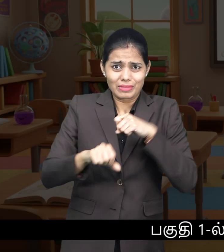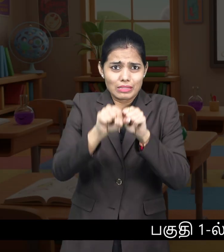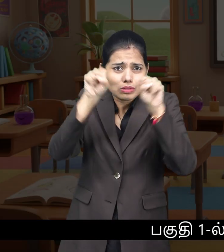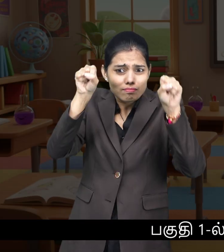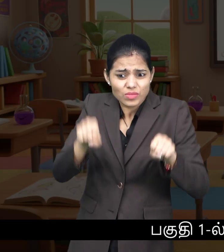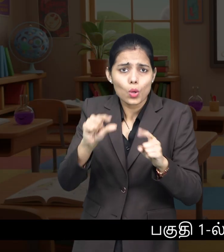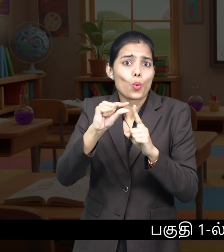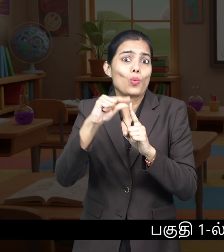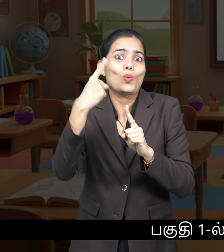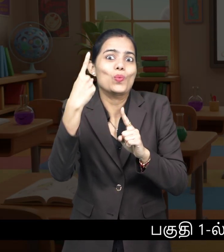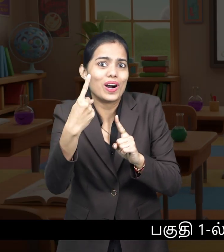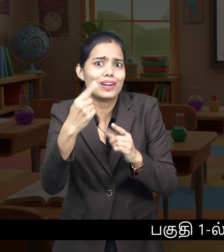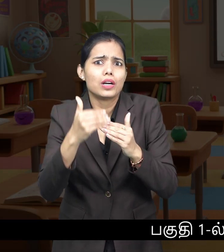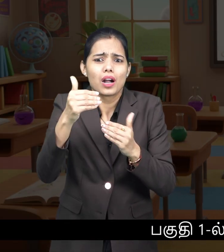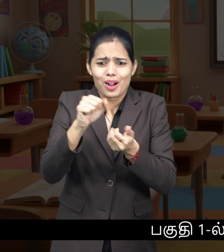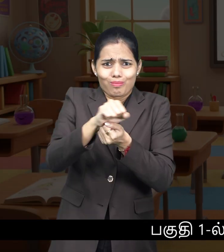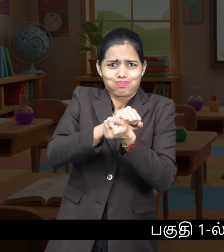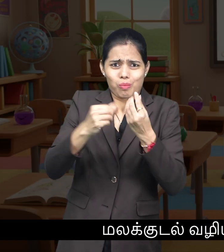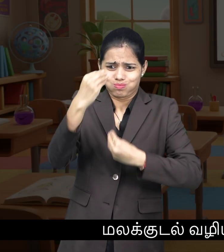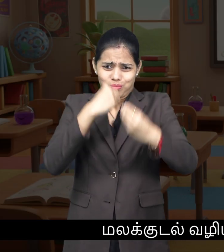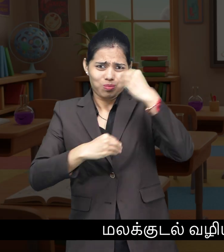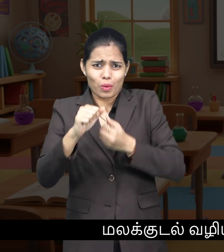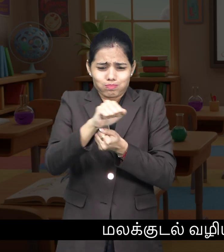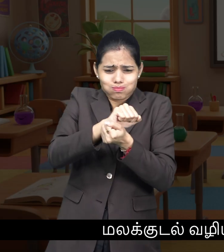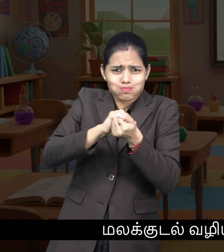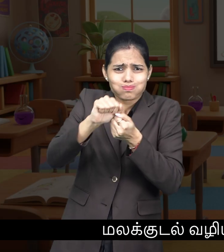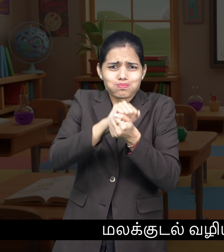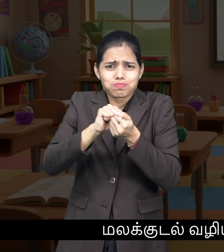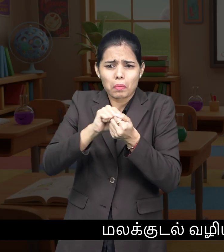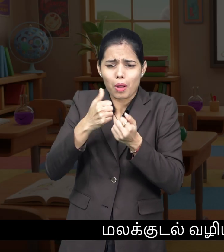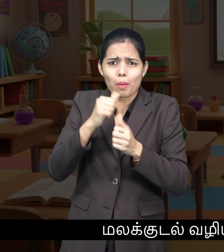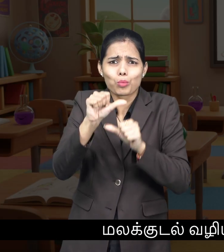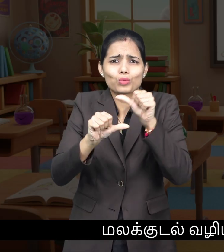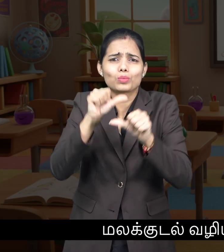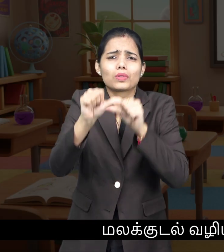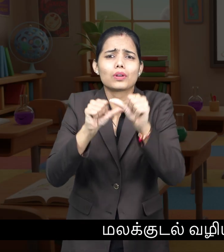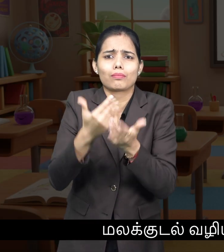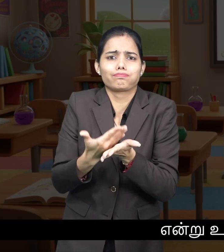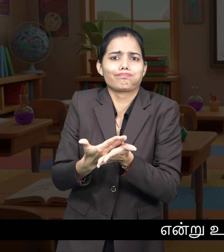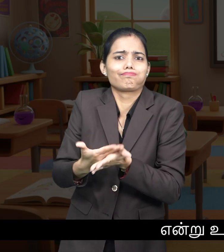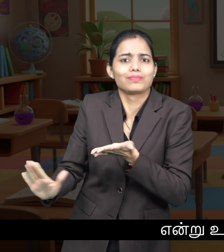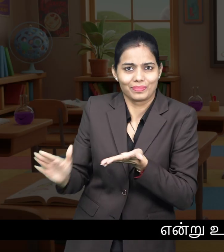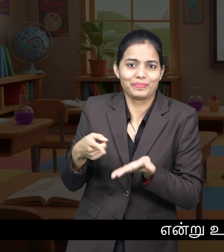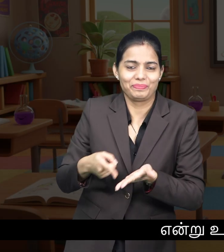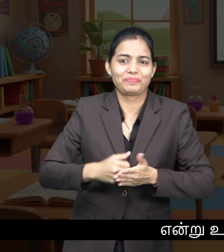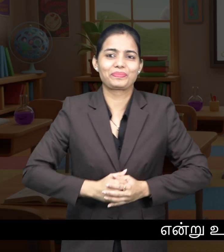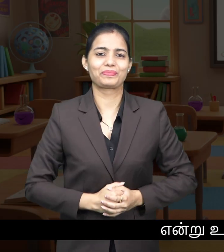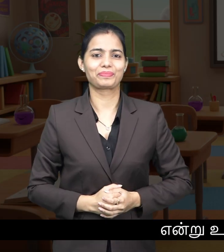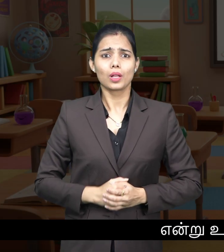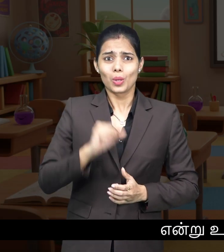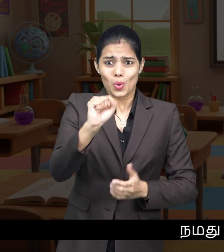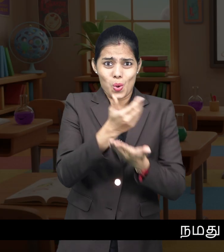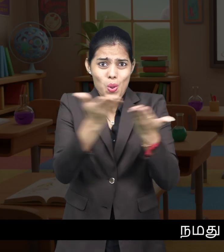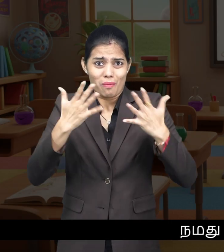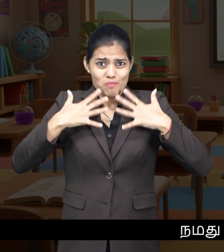பகுதி 1 ஜீரணமாகாத உணவு மலக்குடல் வழியாக வெளியேற்றப்படுகிறது என்று உங்களுக்கு